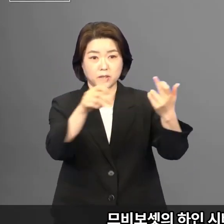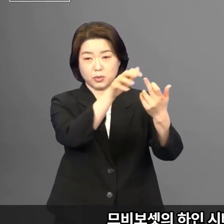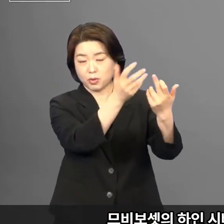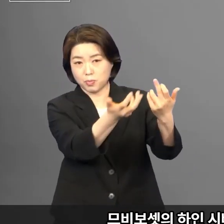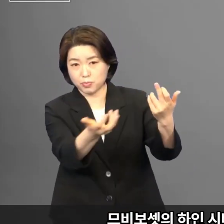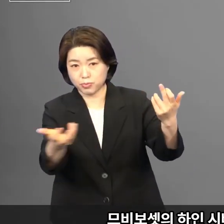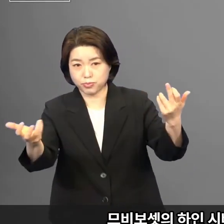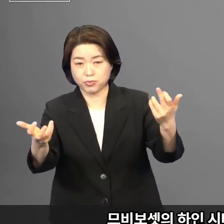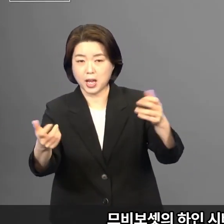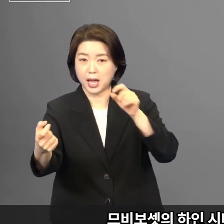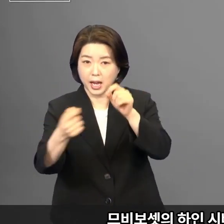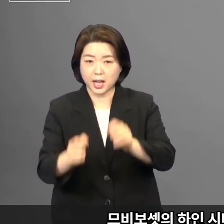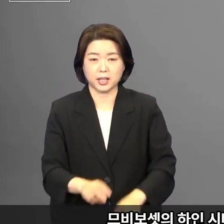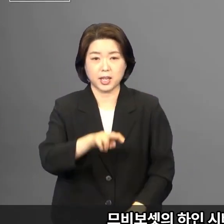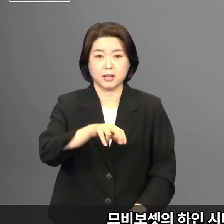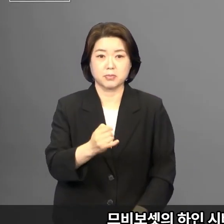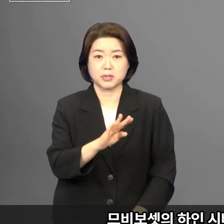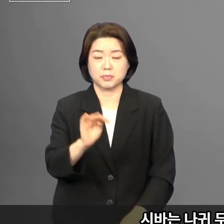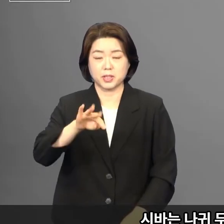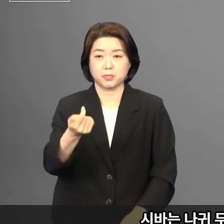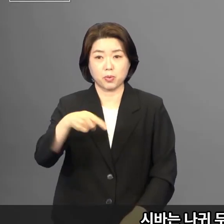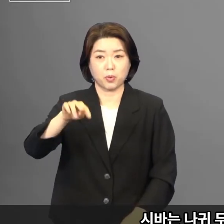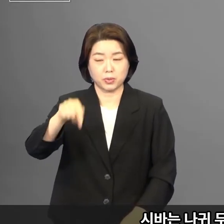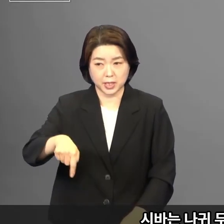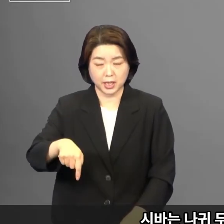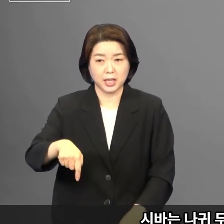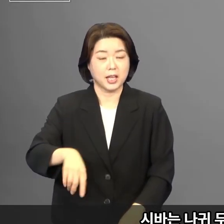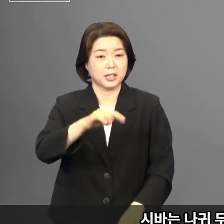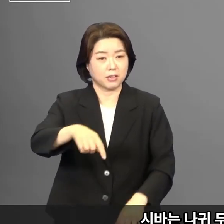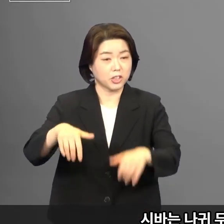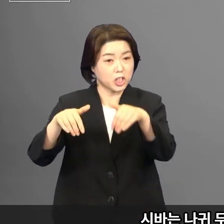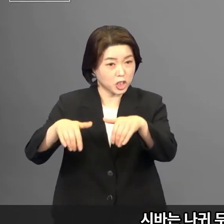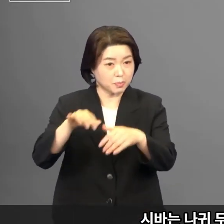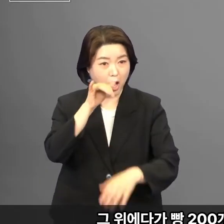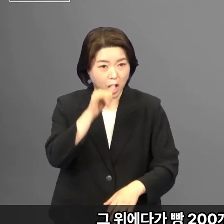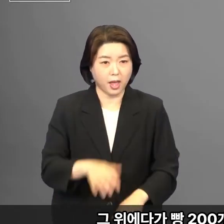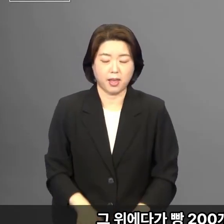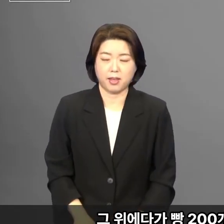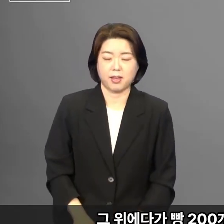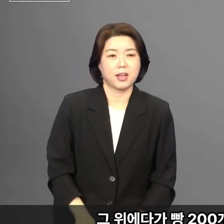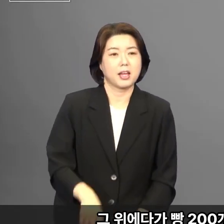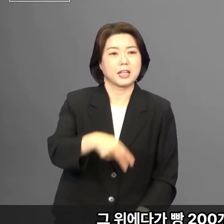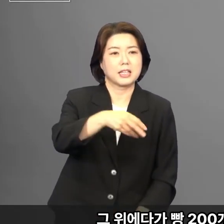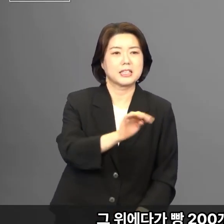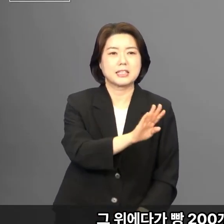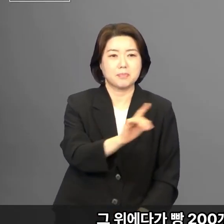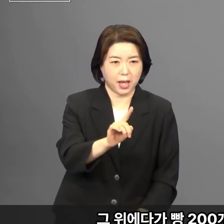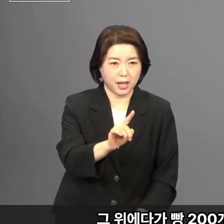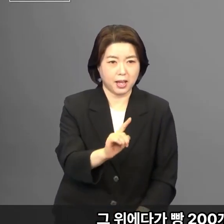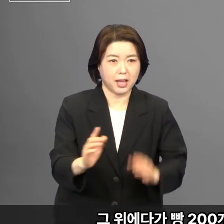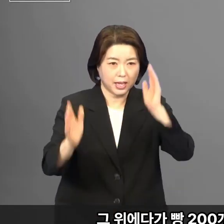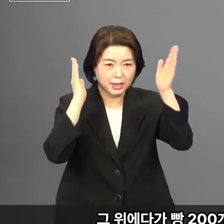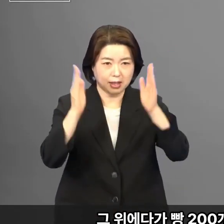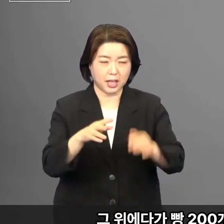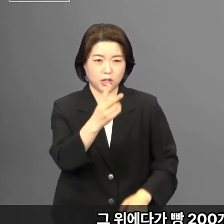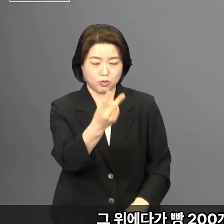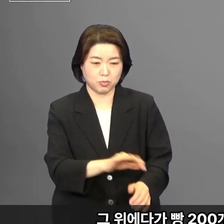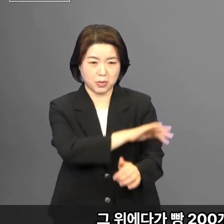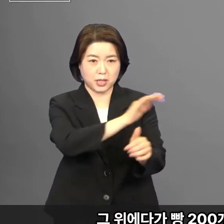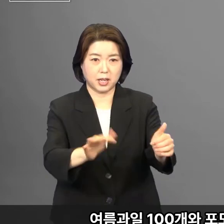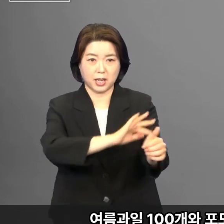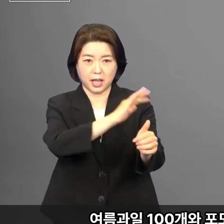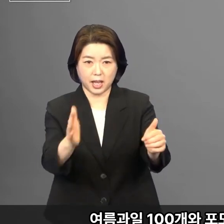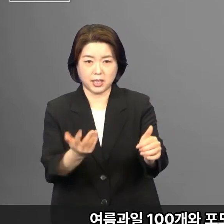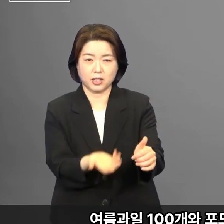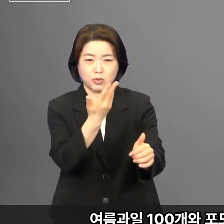무비보셋의 하인 시바가 와서 그를 맞이하였다. 시바는 나귀 2마리의 안장을 얹고 그 위에다가 빵 200개와 건포도 뭉치